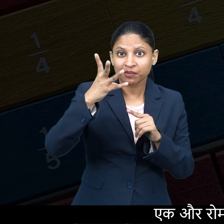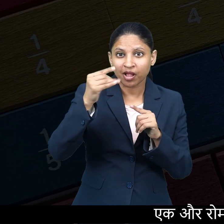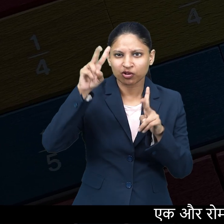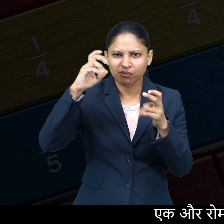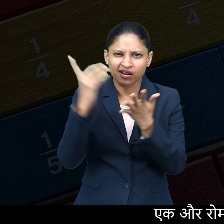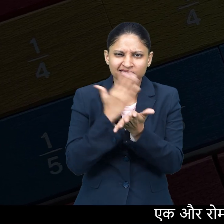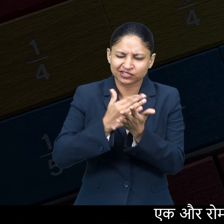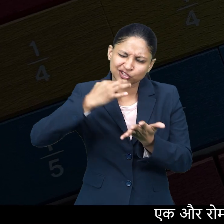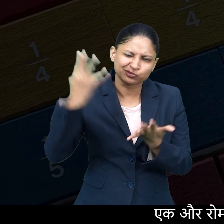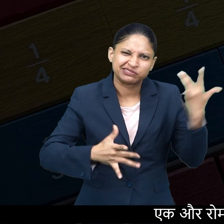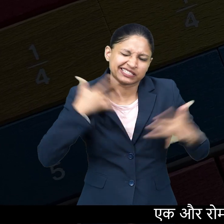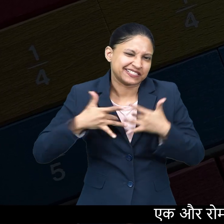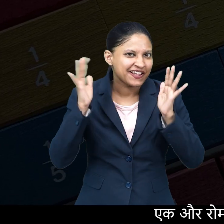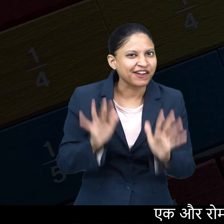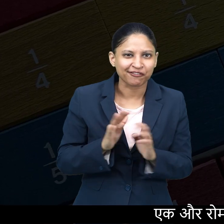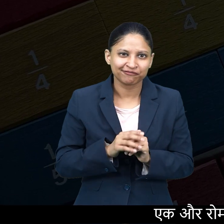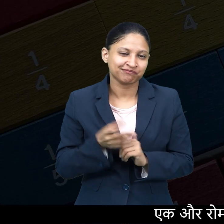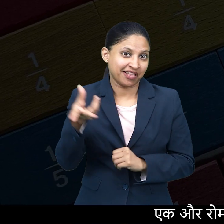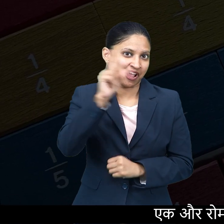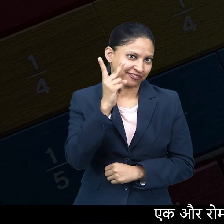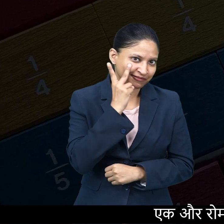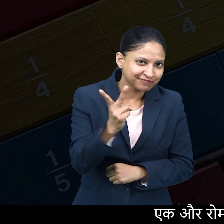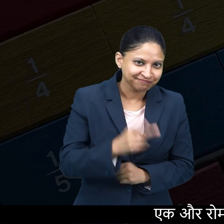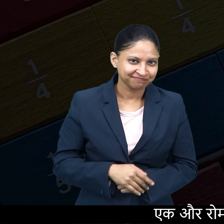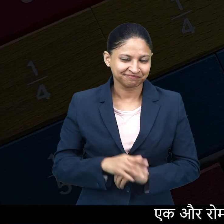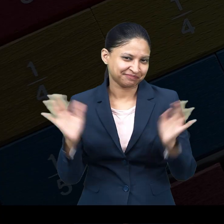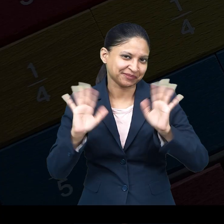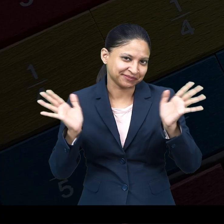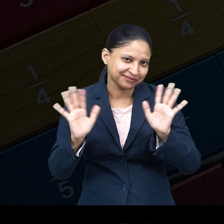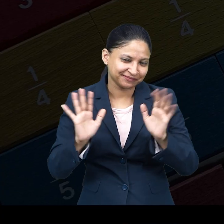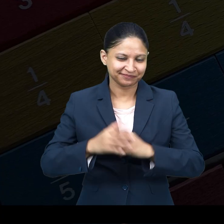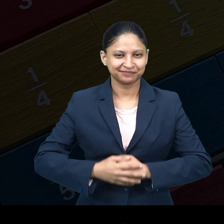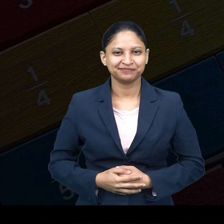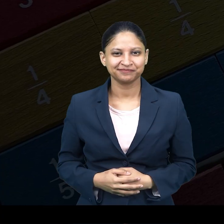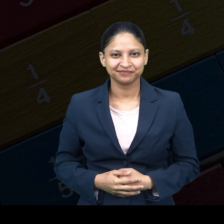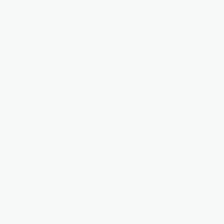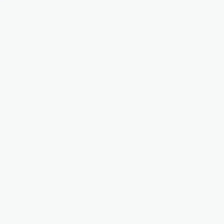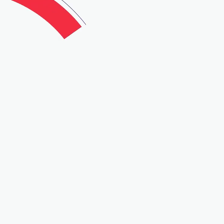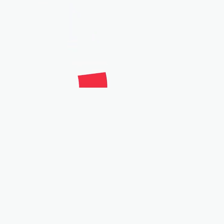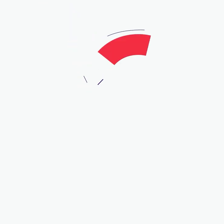एक और रोमांचक गणित पाठ के साथ फिर मिलेंगे। नमस्कार।